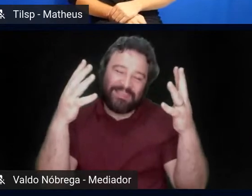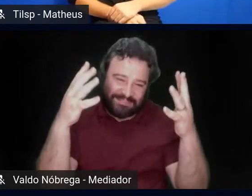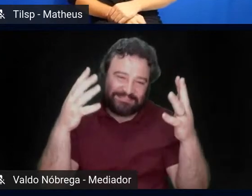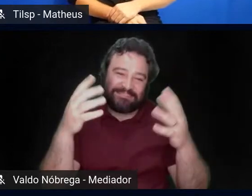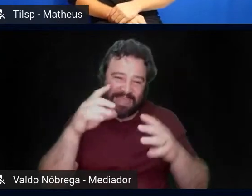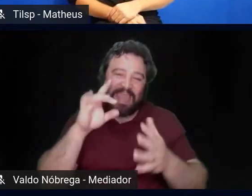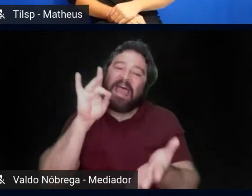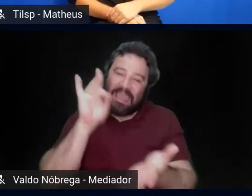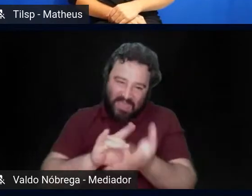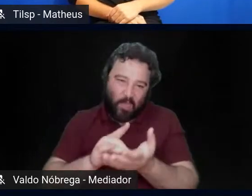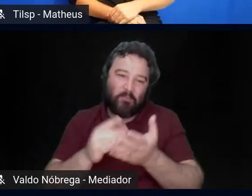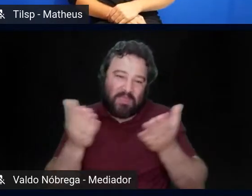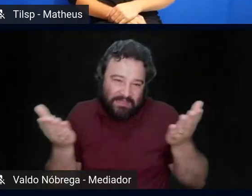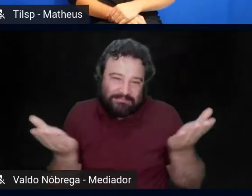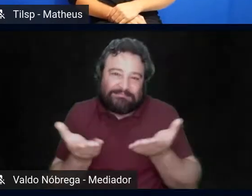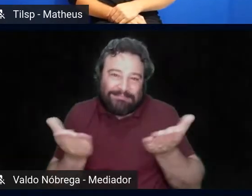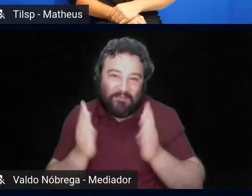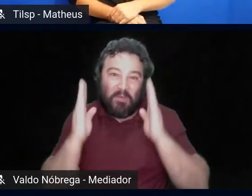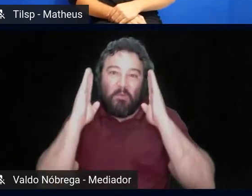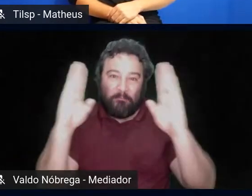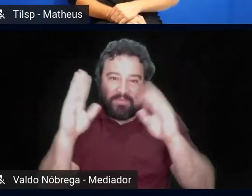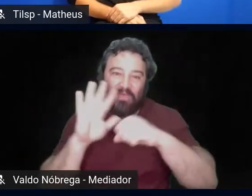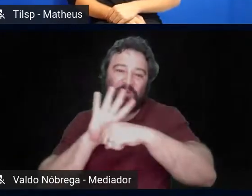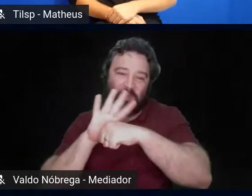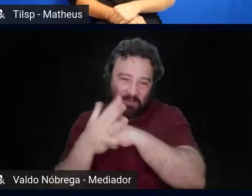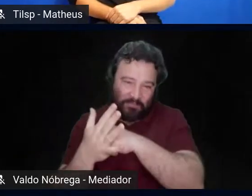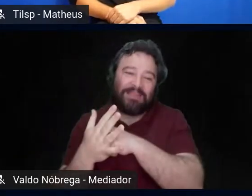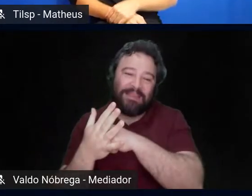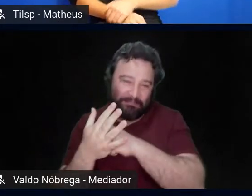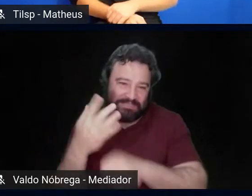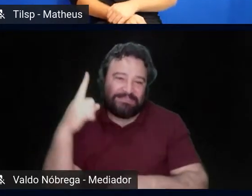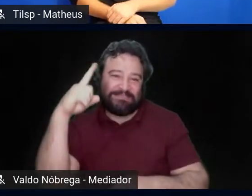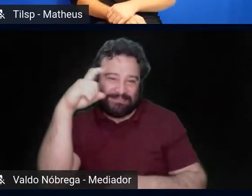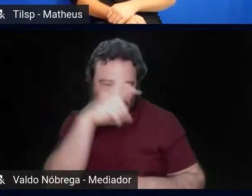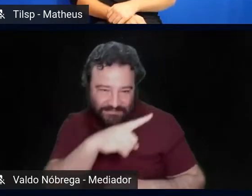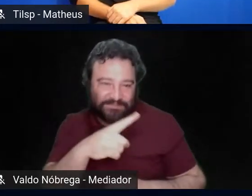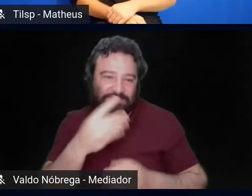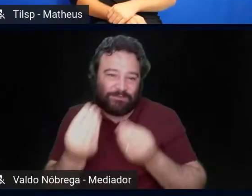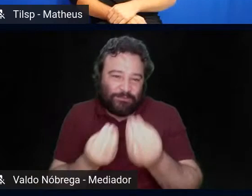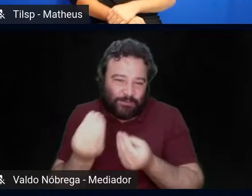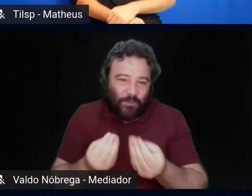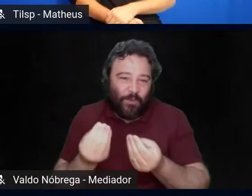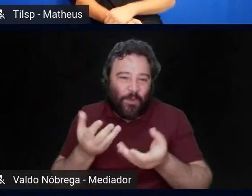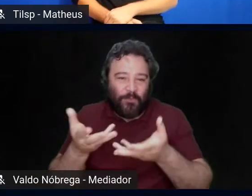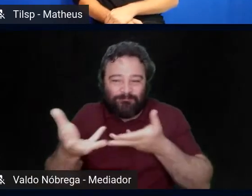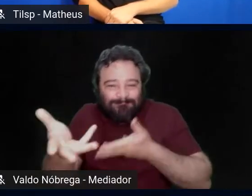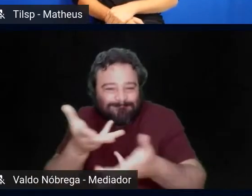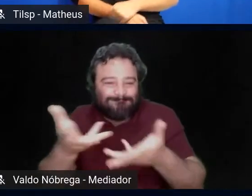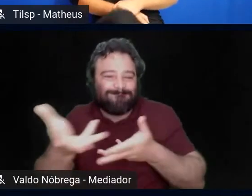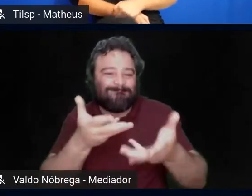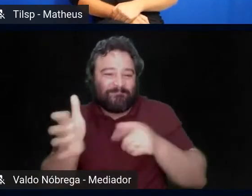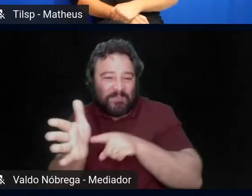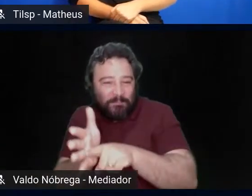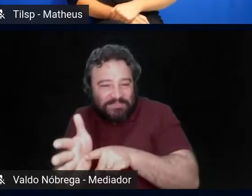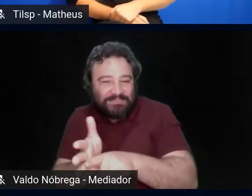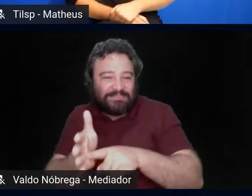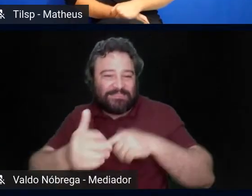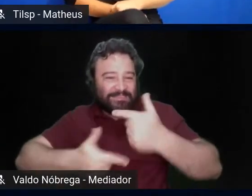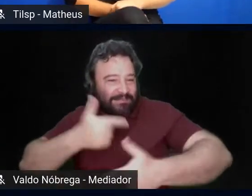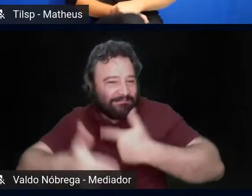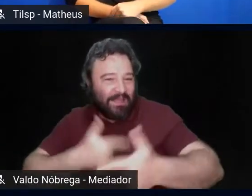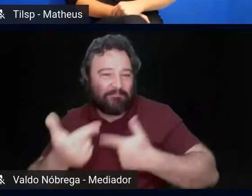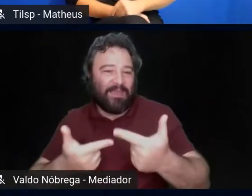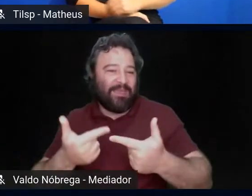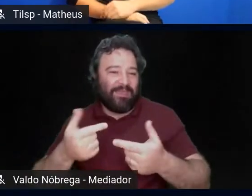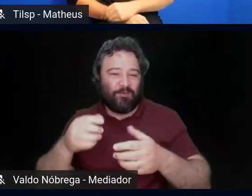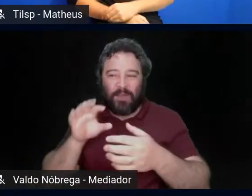Realmente é parabéns. É, e realmente neste momento pandêmico, né, torna-se um dificultador